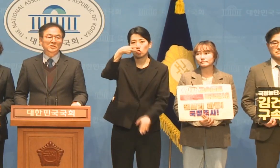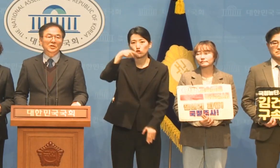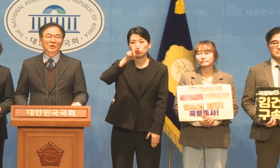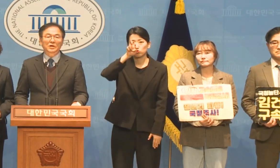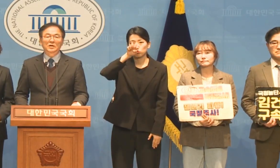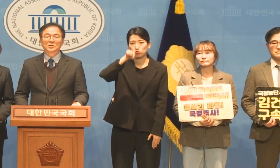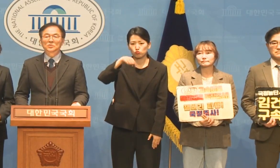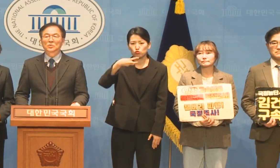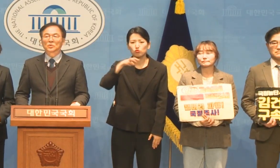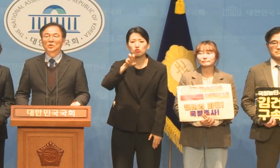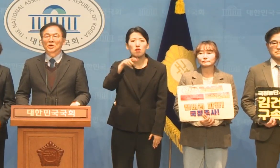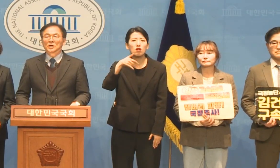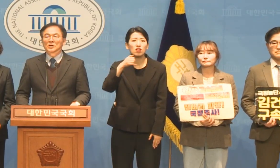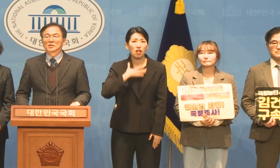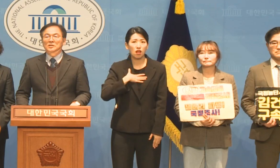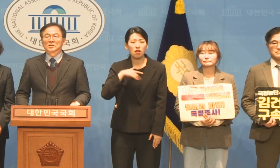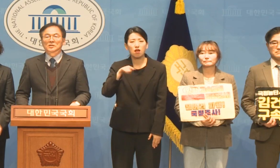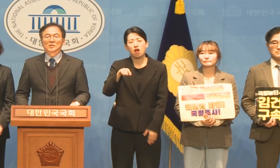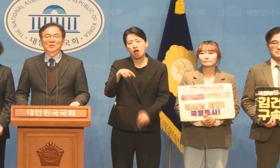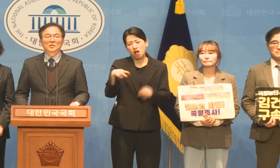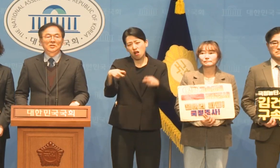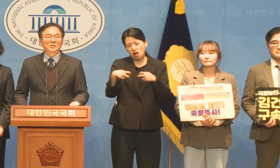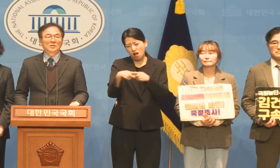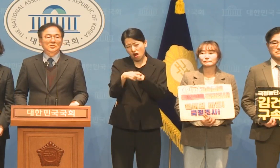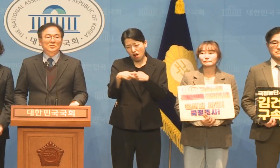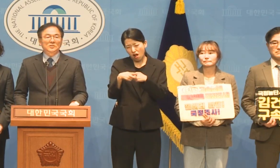교통 정체와 또